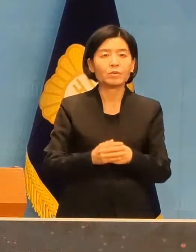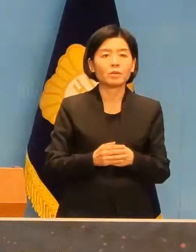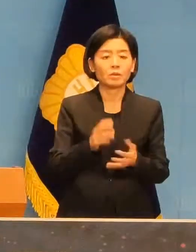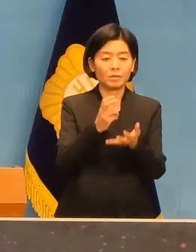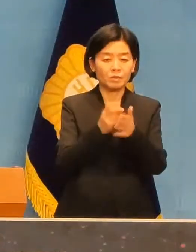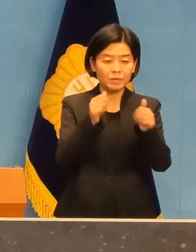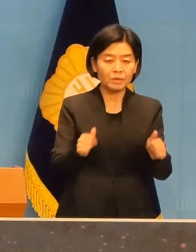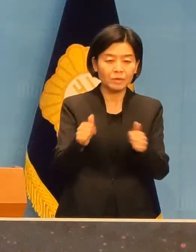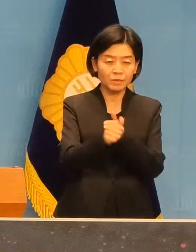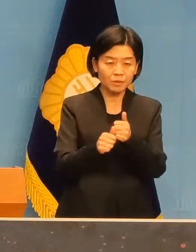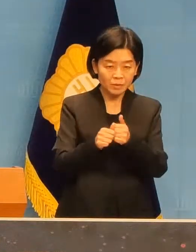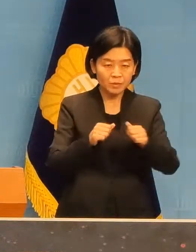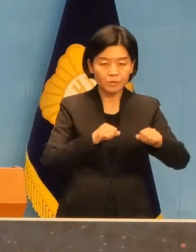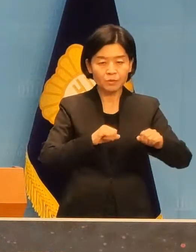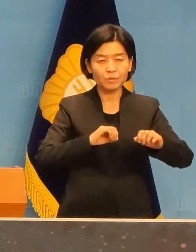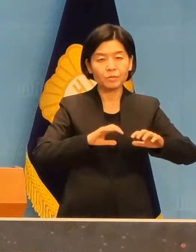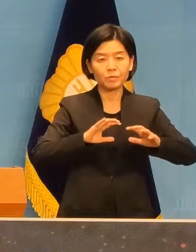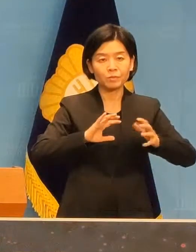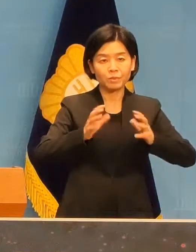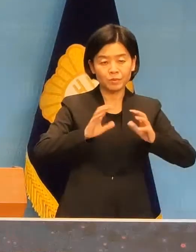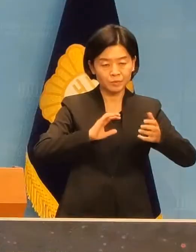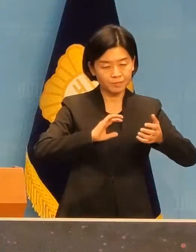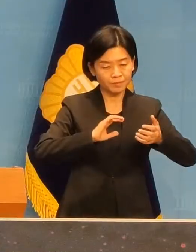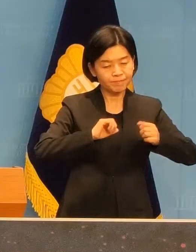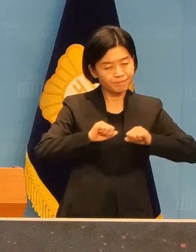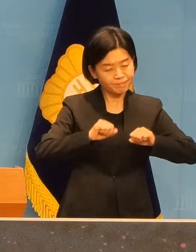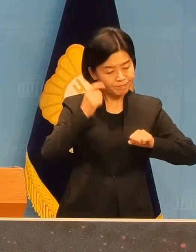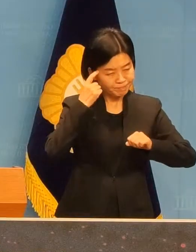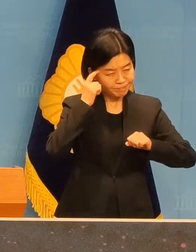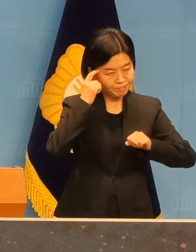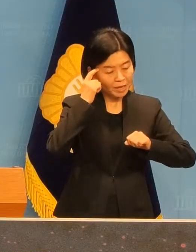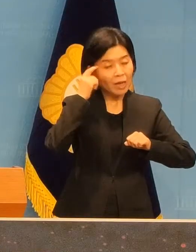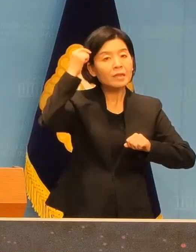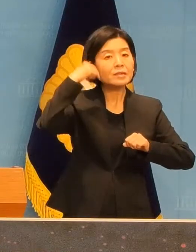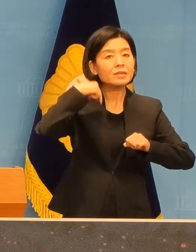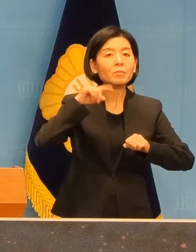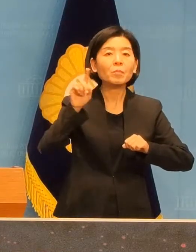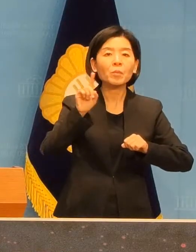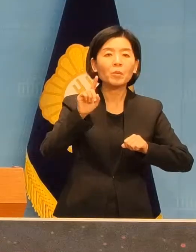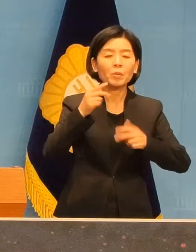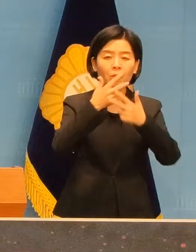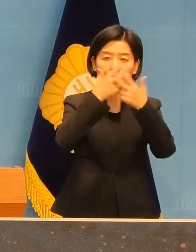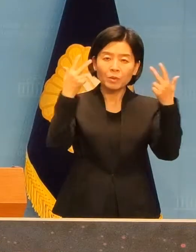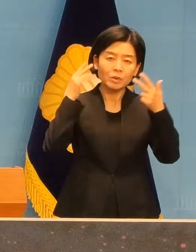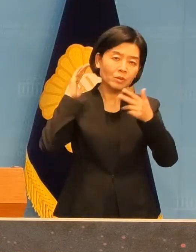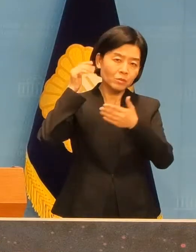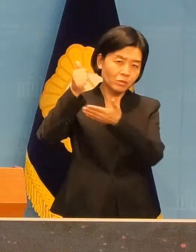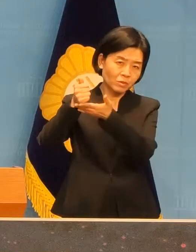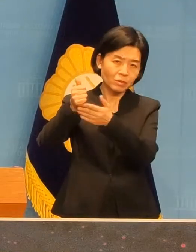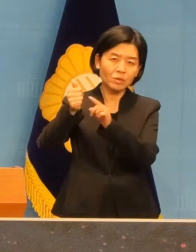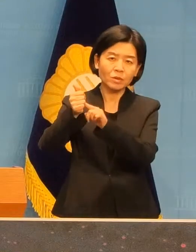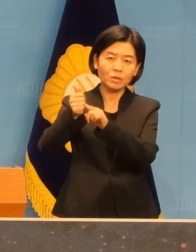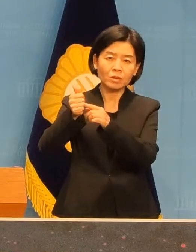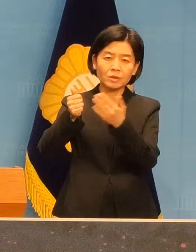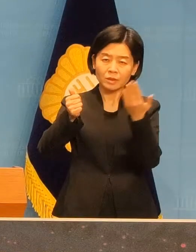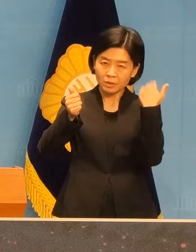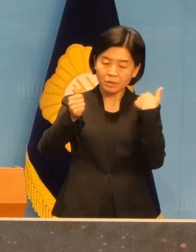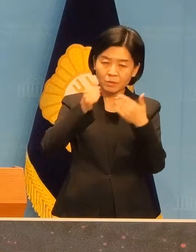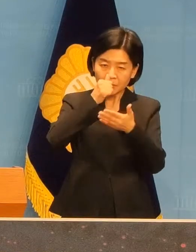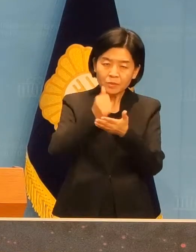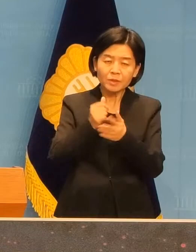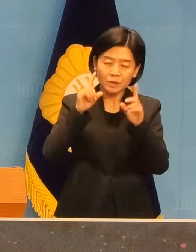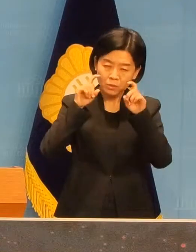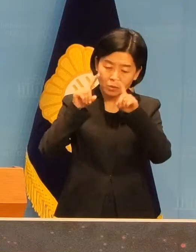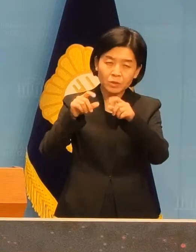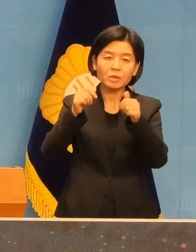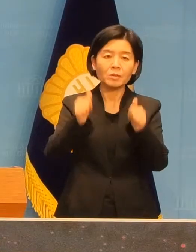법사위를 하고 나서 우리가 다시 한번 느낀 것은 이재명 대통령 범죄재판 재개 촉구